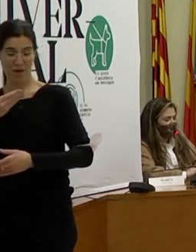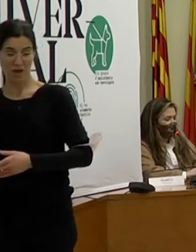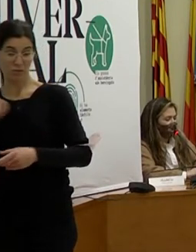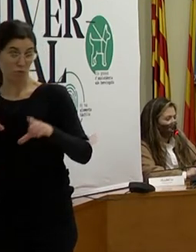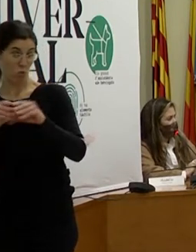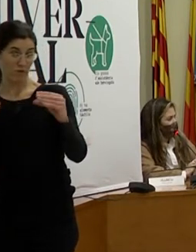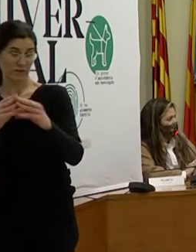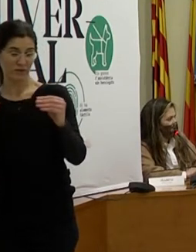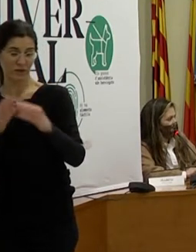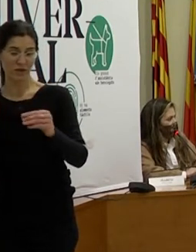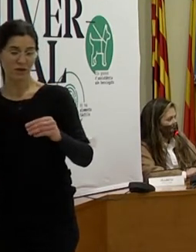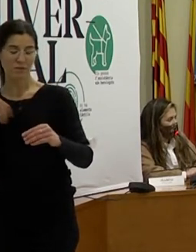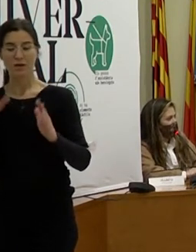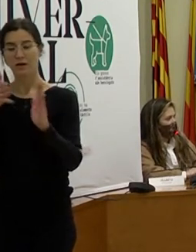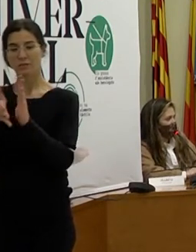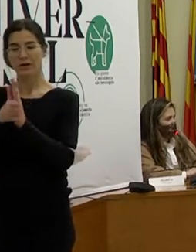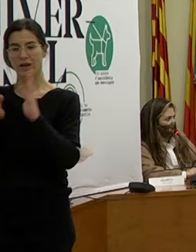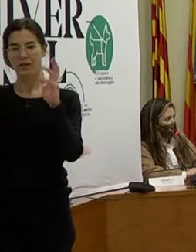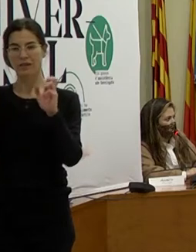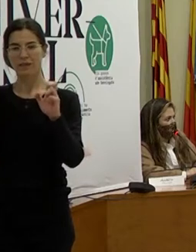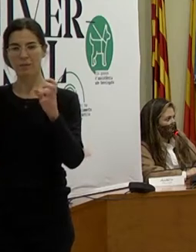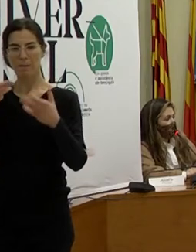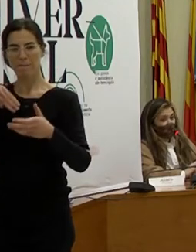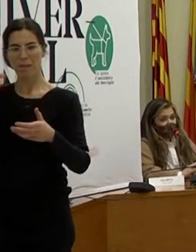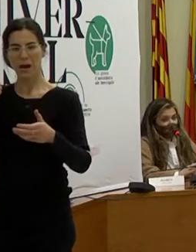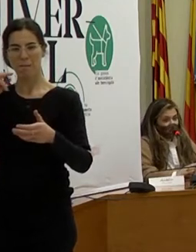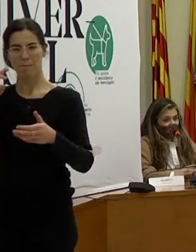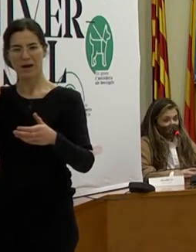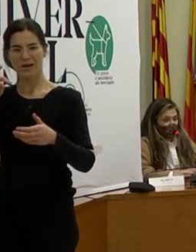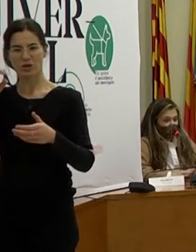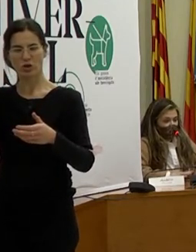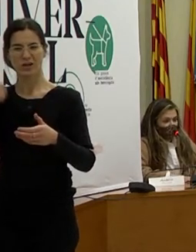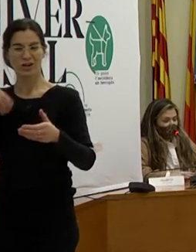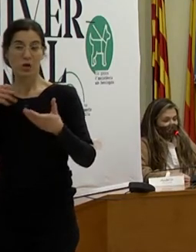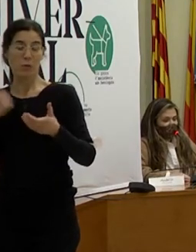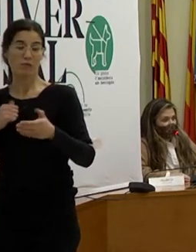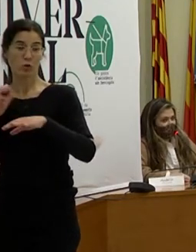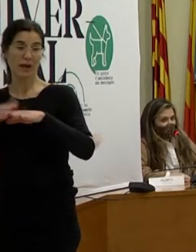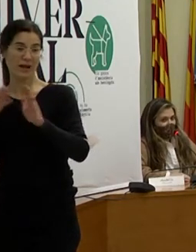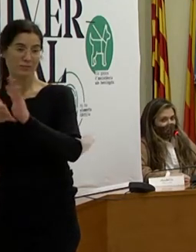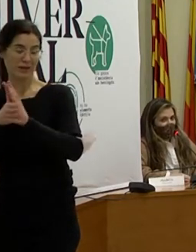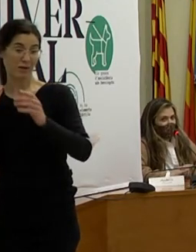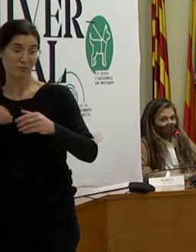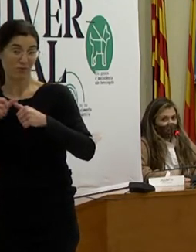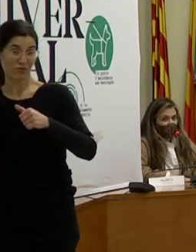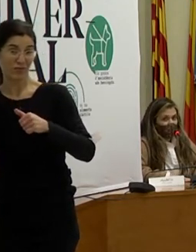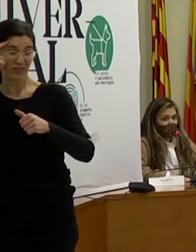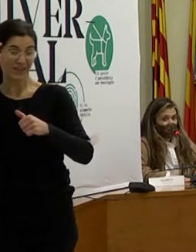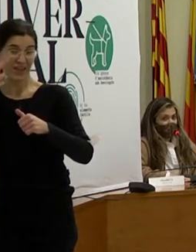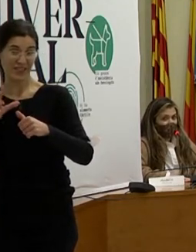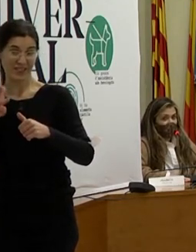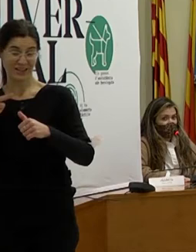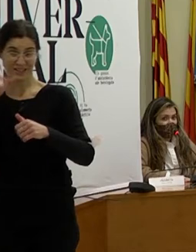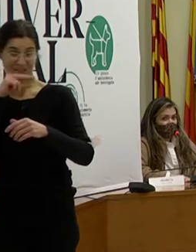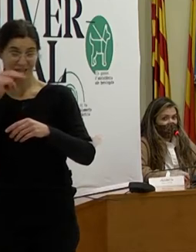és una universitat, i ens parlarà del tema del mapatón, que aprofito per dir-vos que ho farem el dia 3 de desembre, amb 80